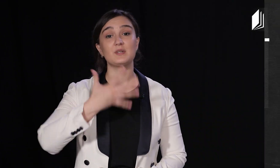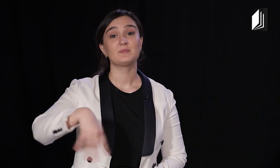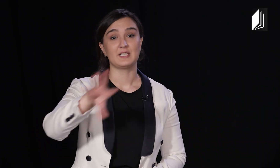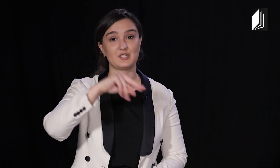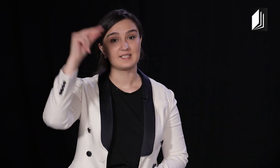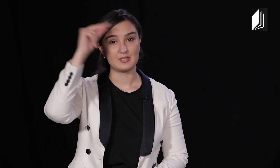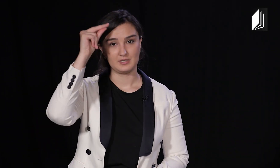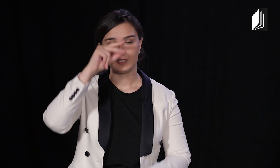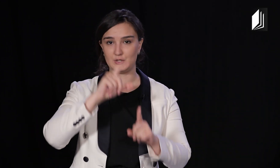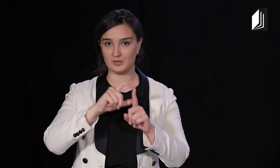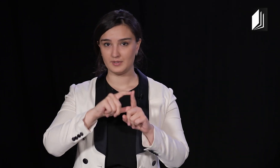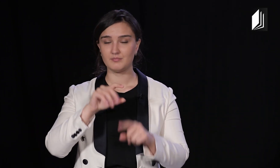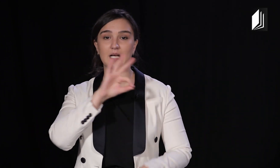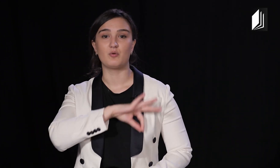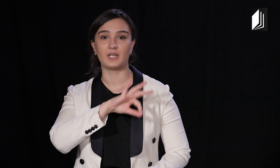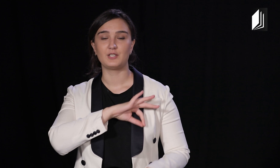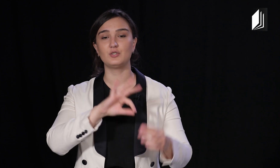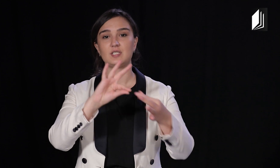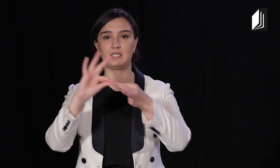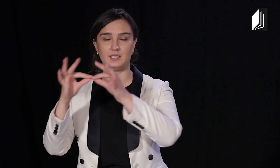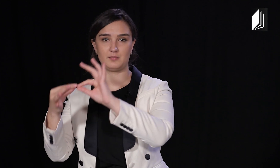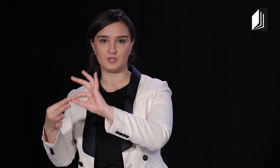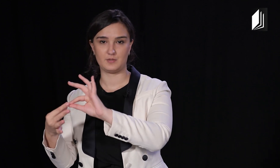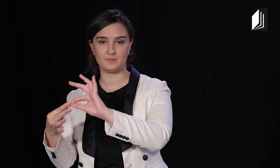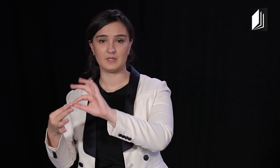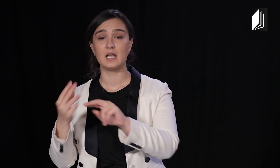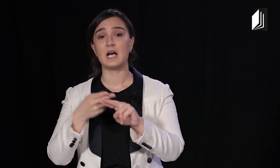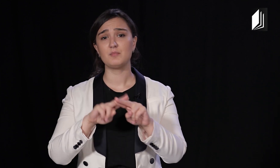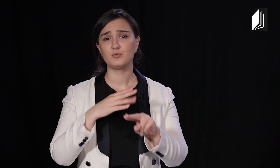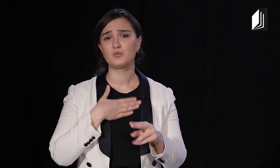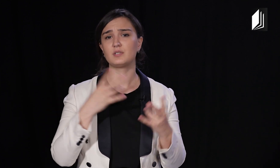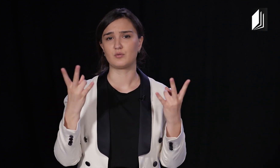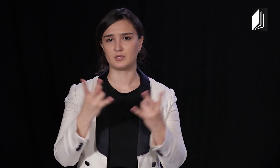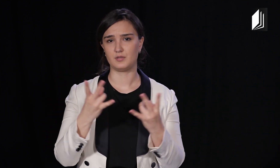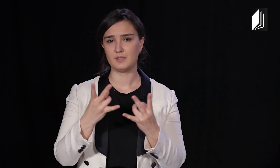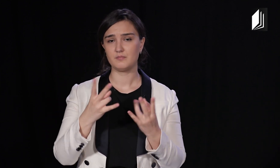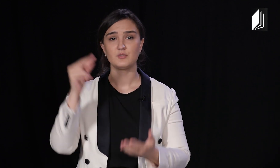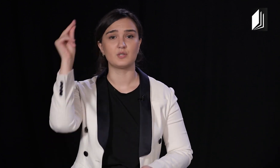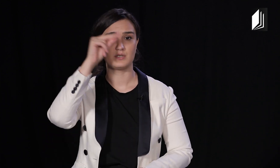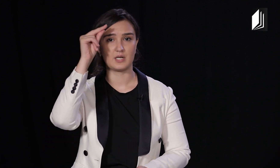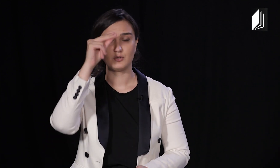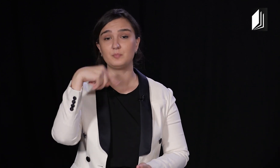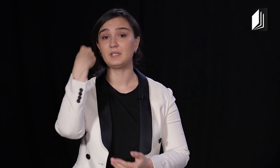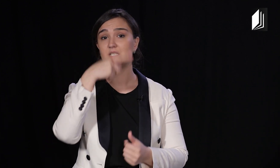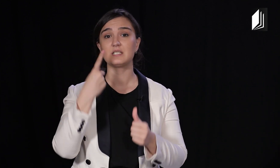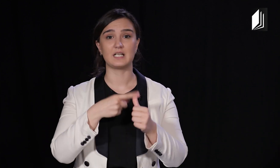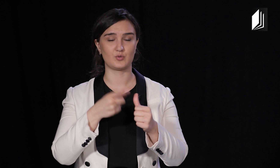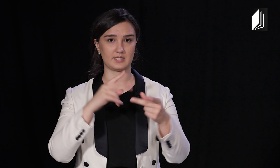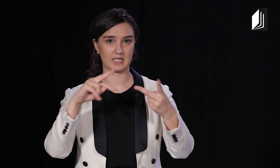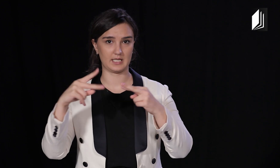ჩვენს მიერ შესწავლილი სიტყვები გამოვიყენოთ წინადადებაში. ამისთვის ჩვენ დაგვჭირდება შევისწავლოთ პირის